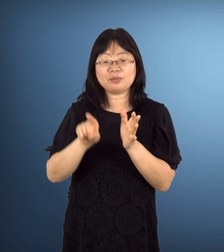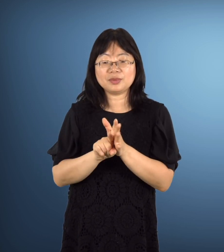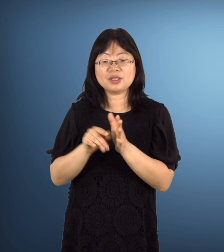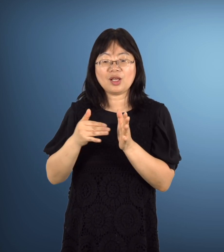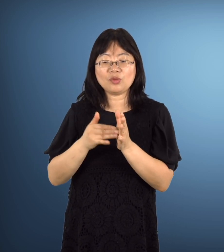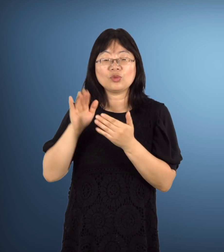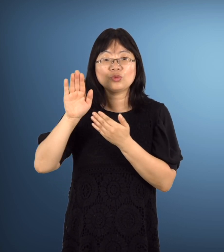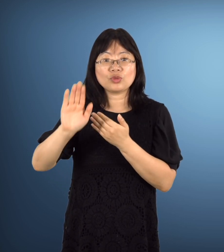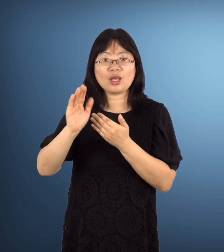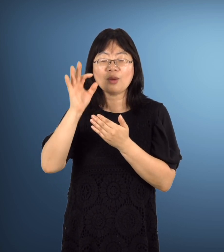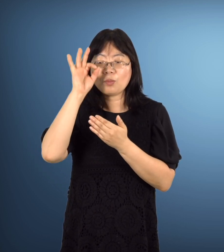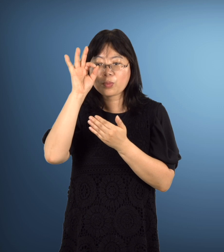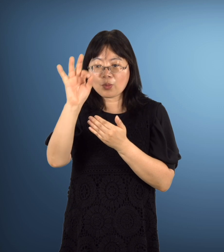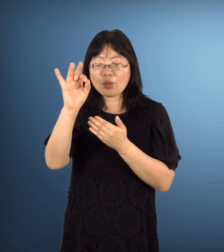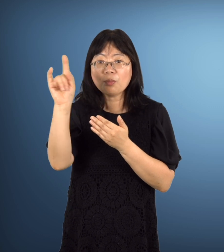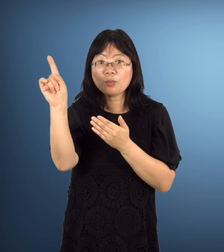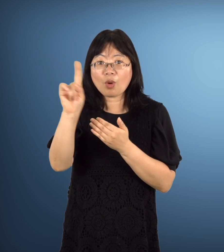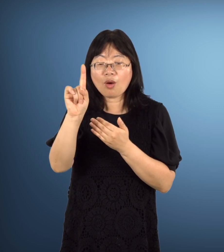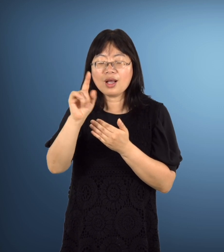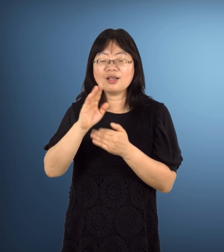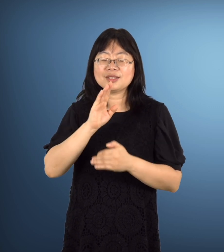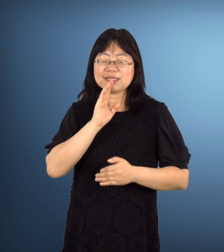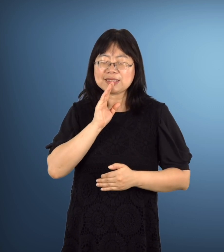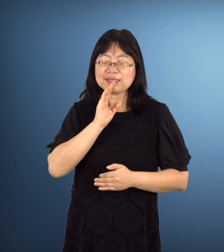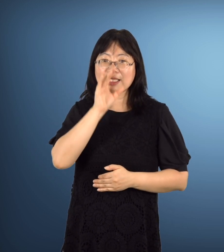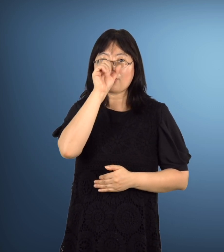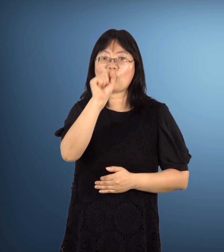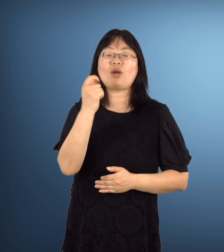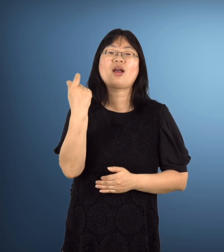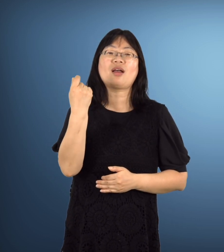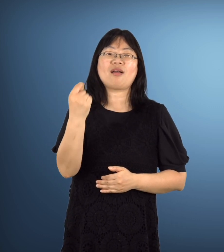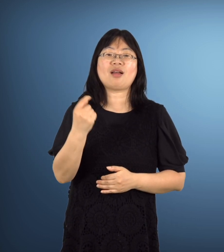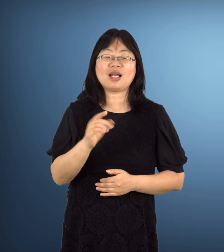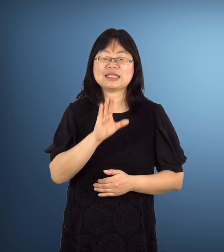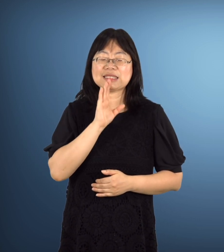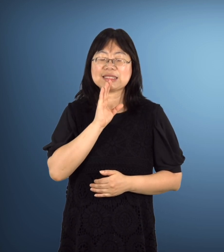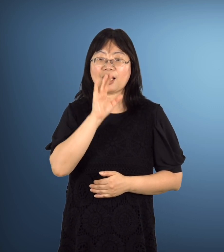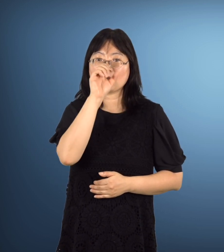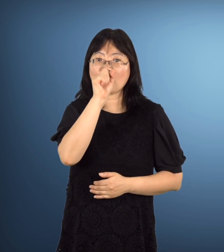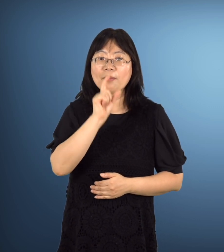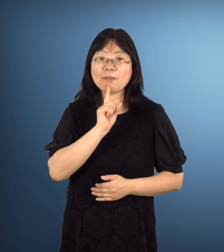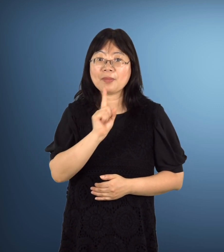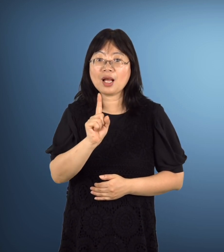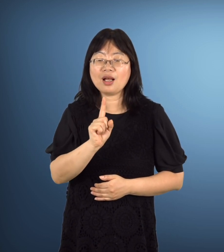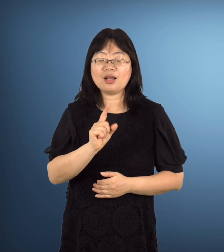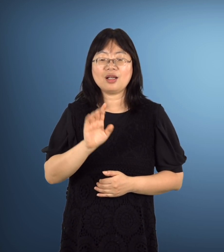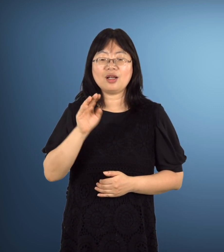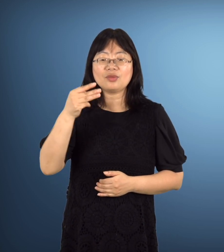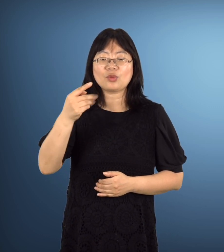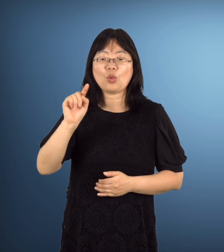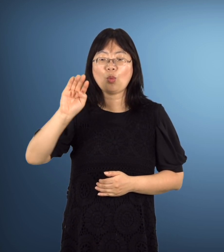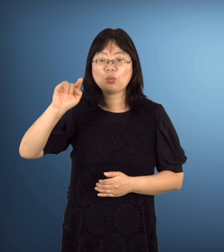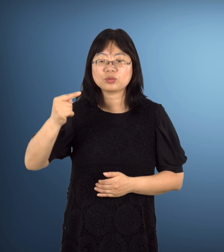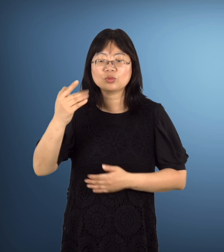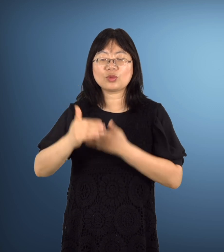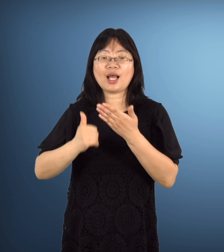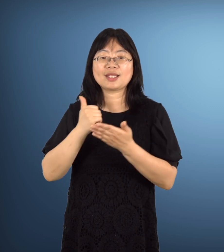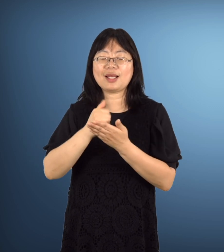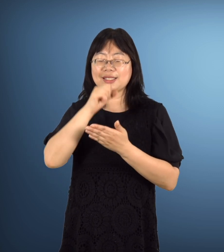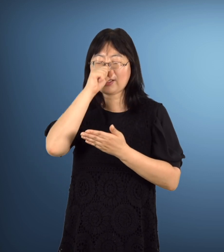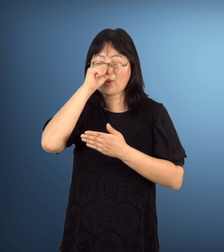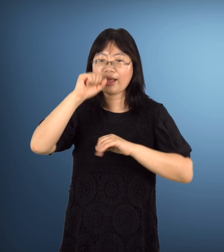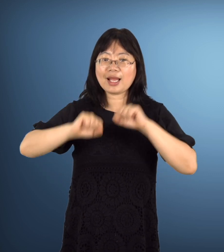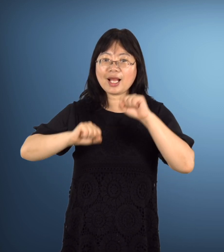빚으신 다음에 보시기에 힘이 좋았더라. 이 좋았더라는 말은 토부, 하나님의 선을